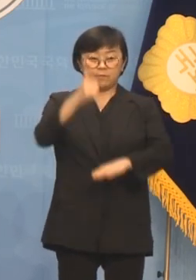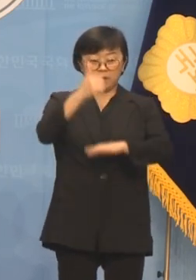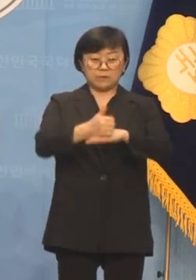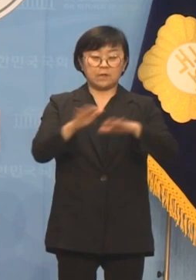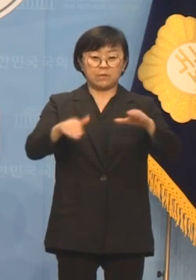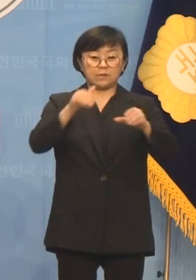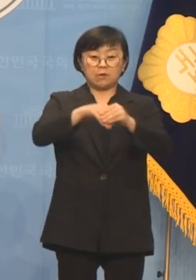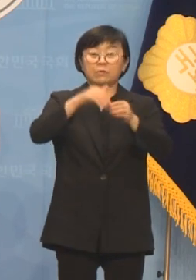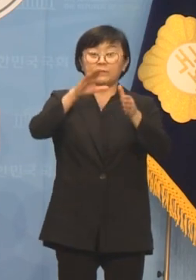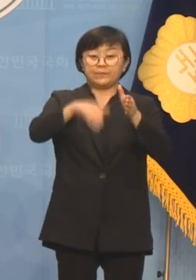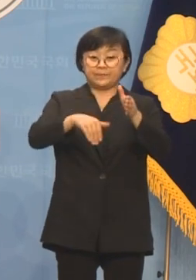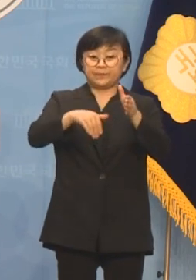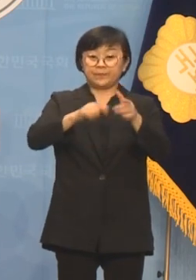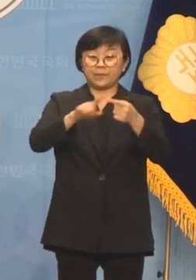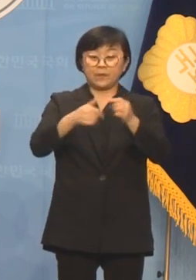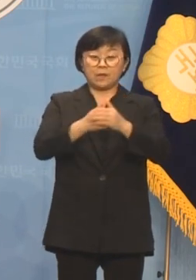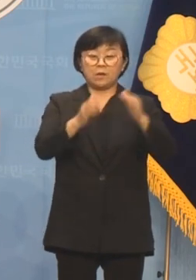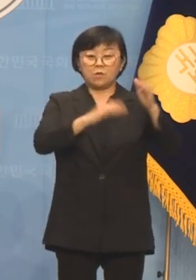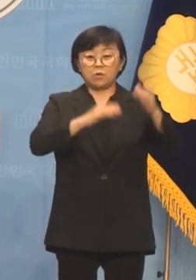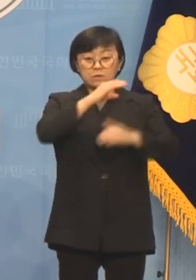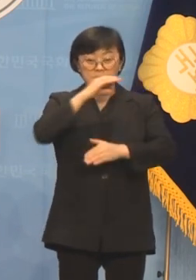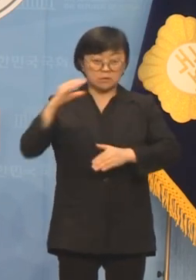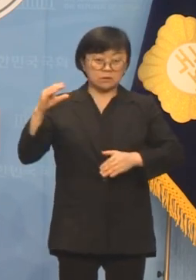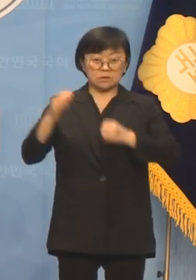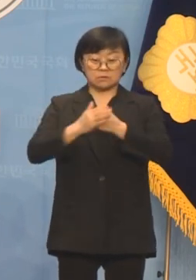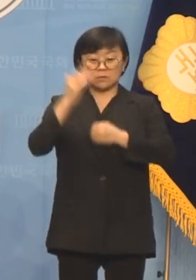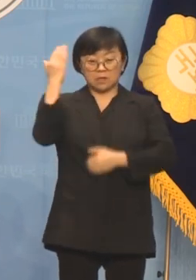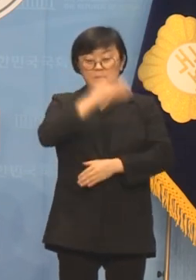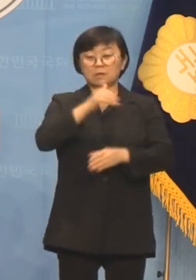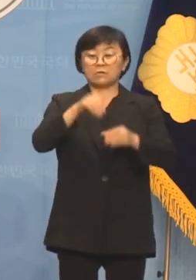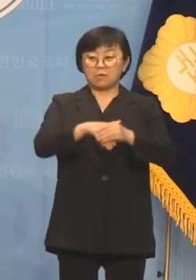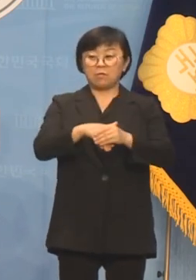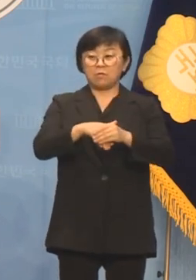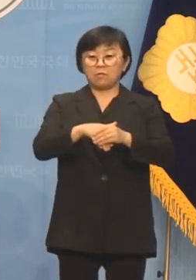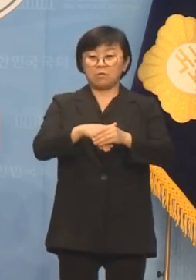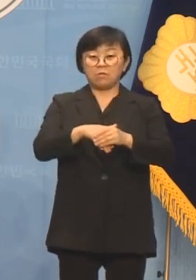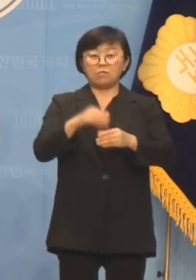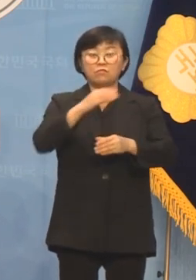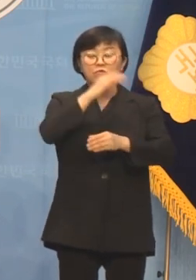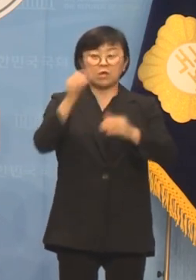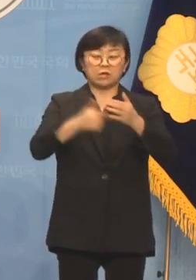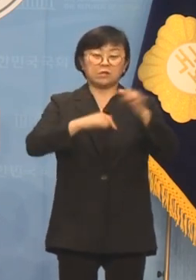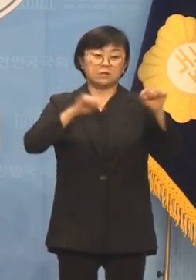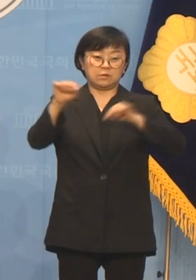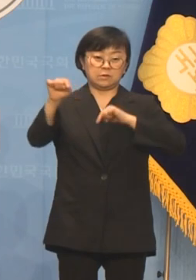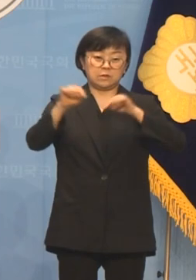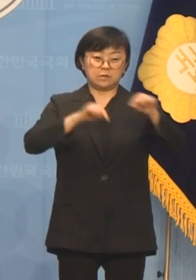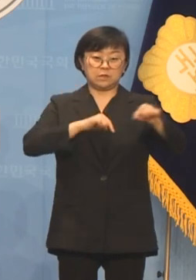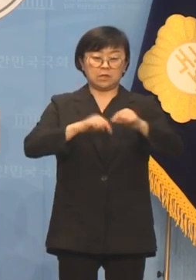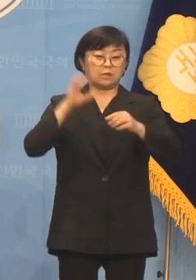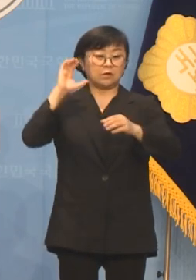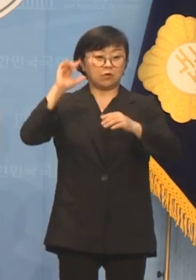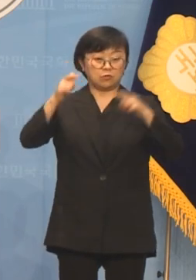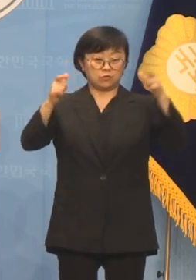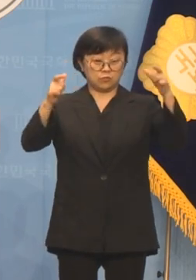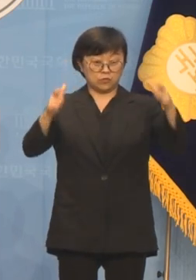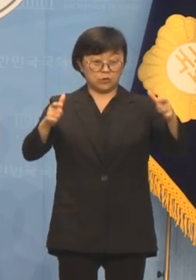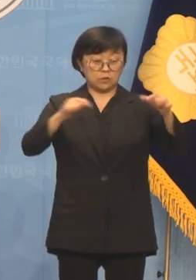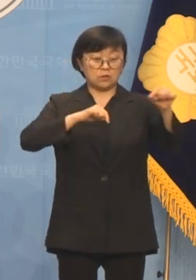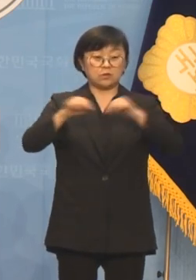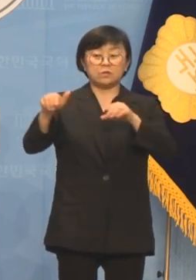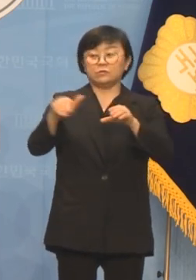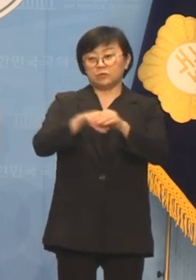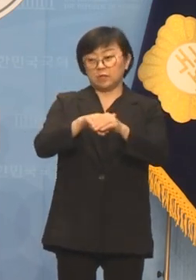이번 총선에서 공정하고 깨끗한 선거, 품격 있는 정치가 영등포구 정치